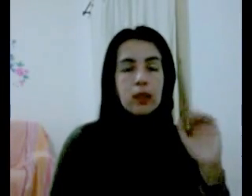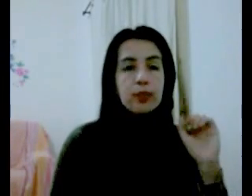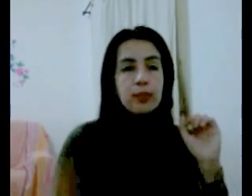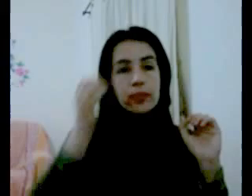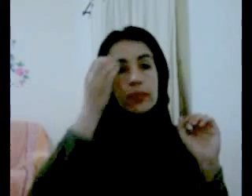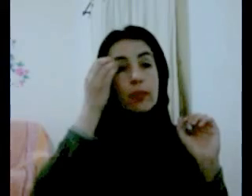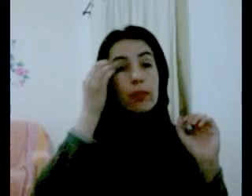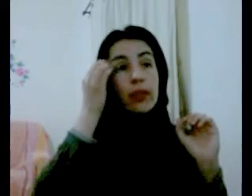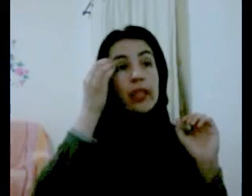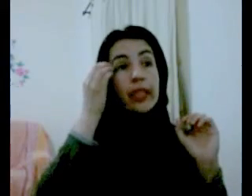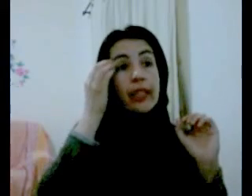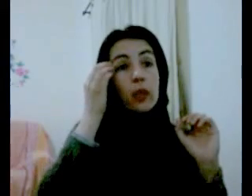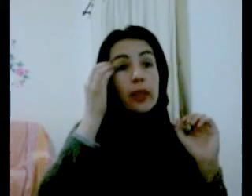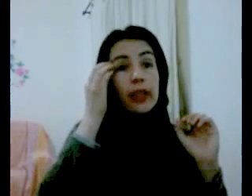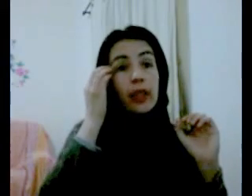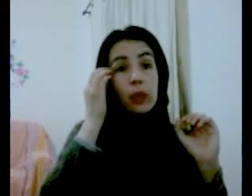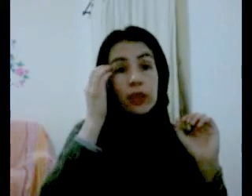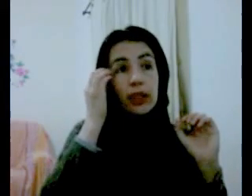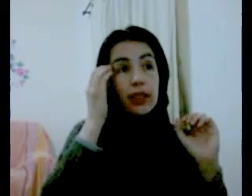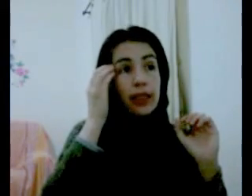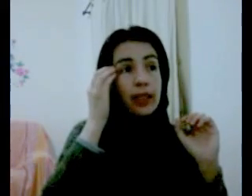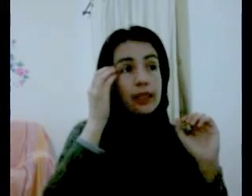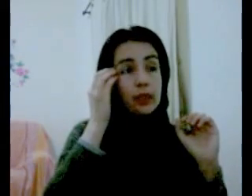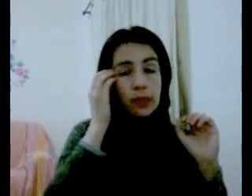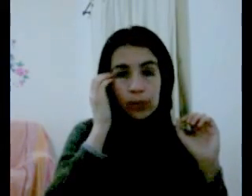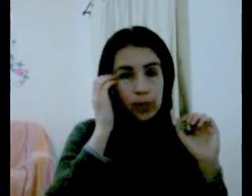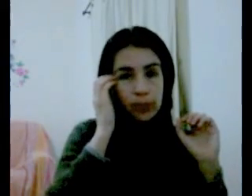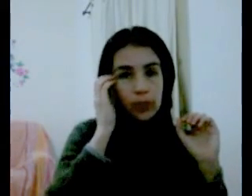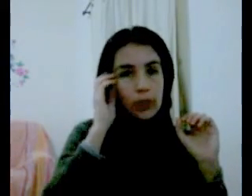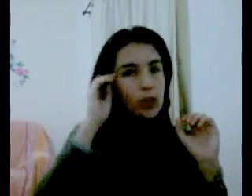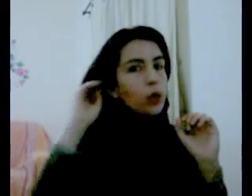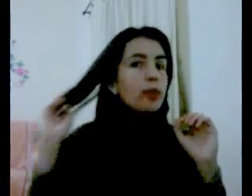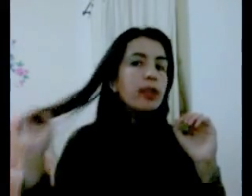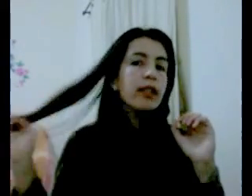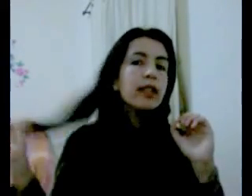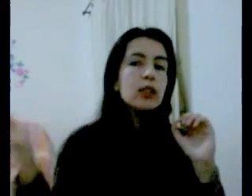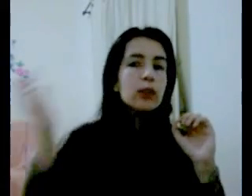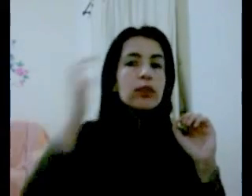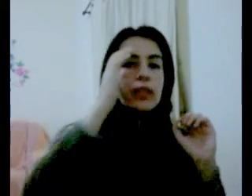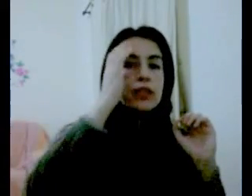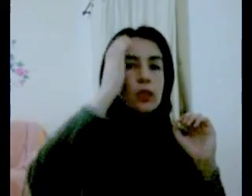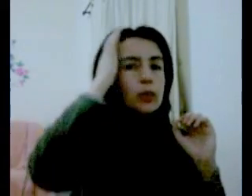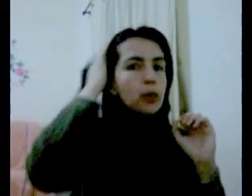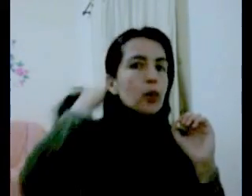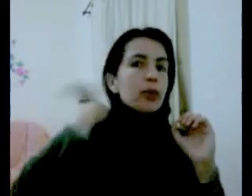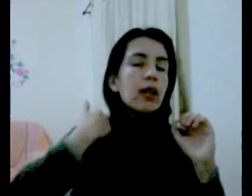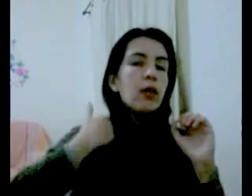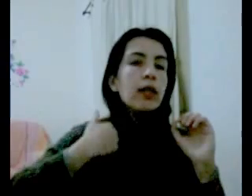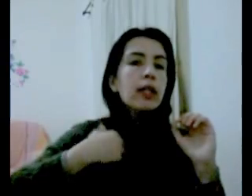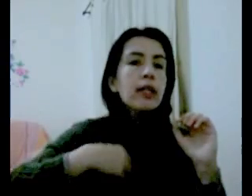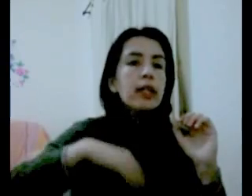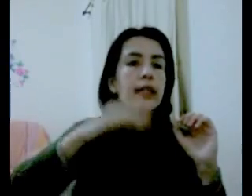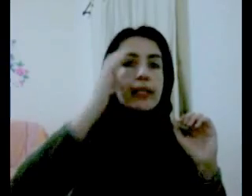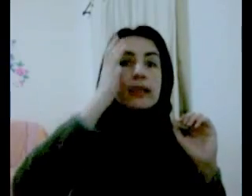e tal. E aí eu peguei, realmente, cheguei em casa, já corri pra internet pra ver, né, sobre o mioma e tal. E